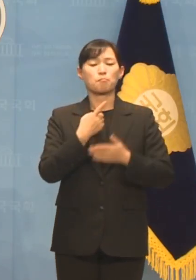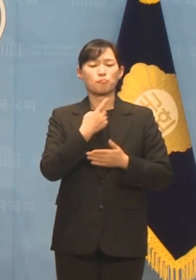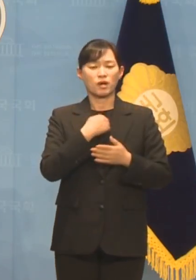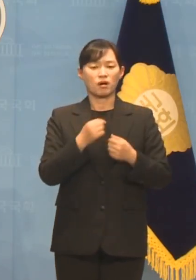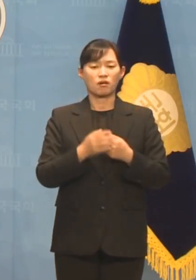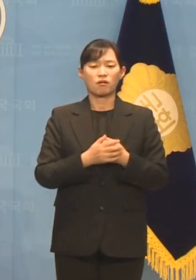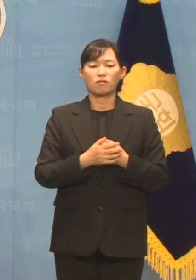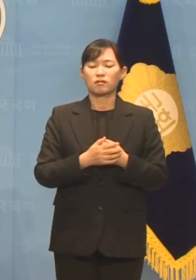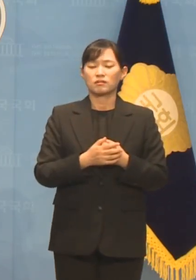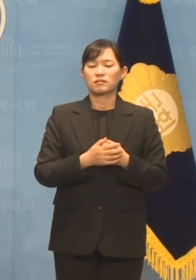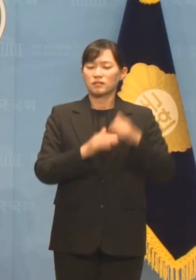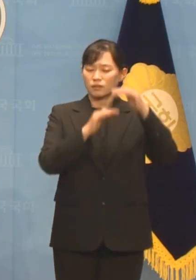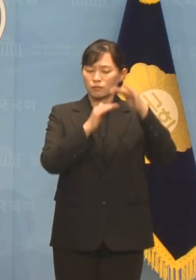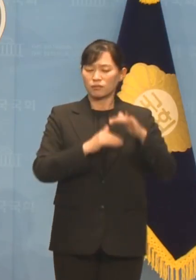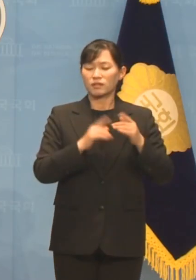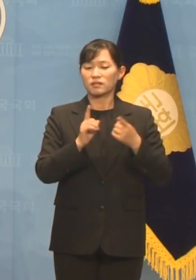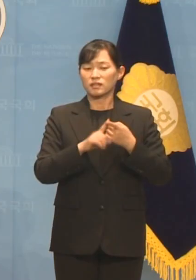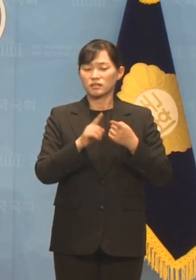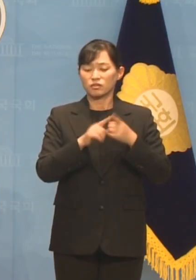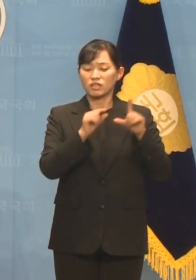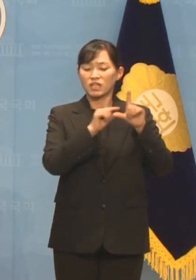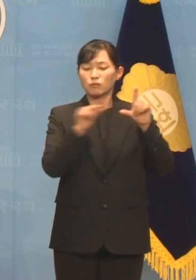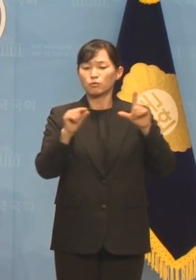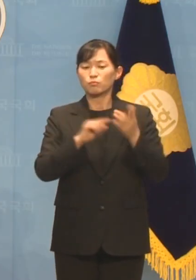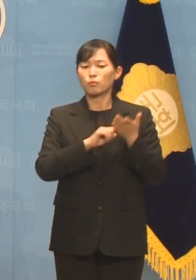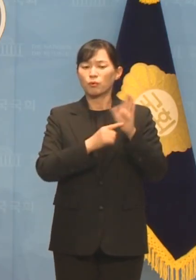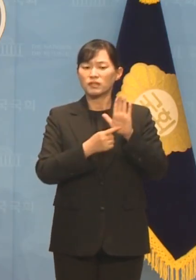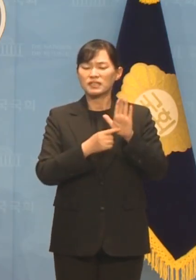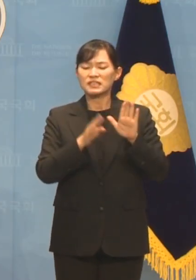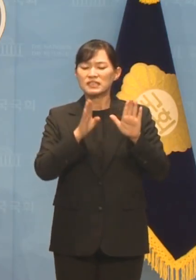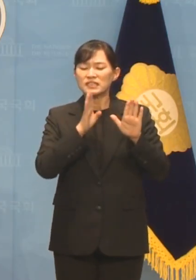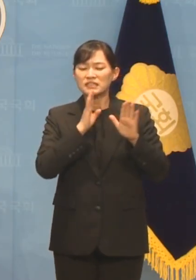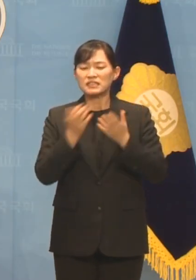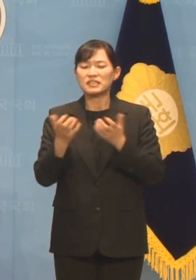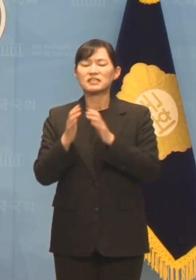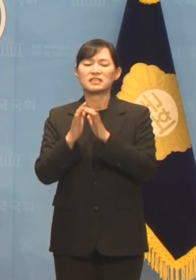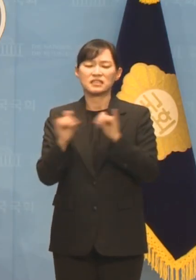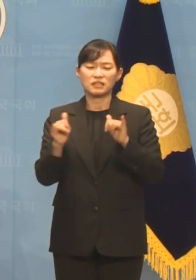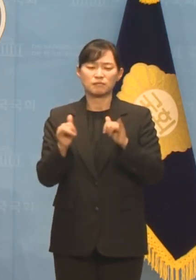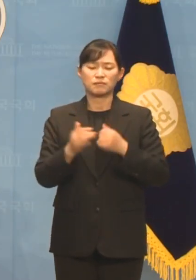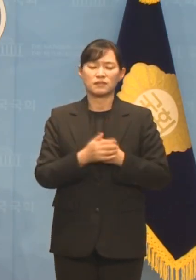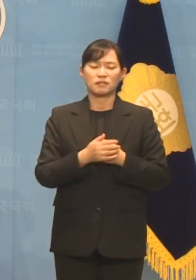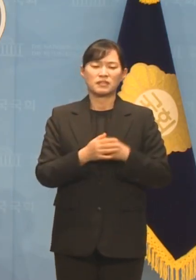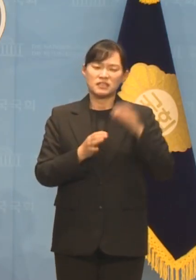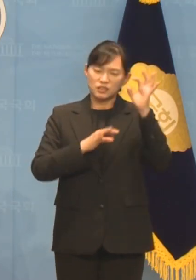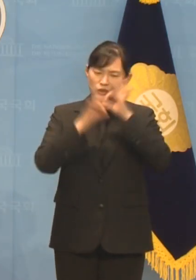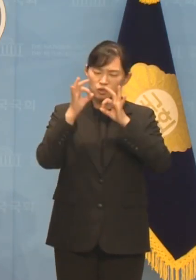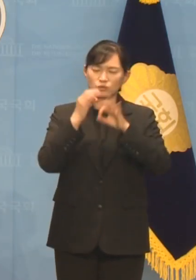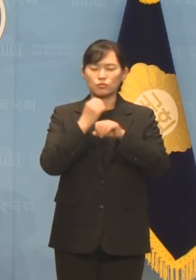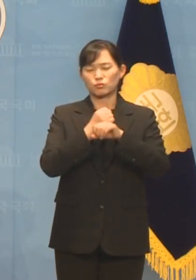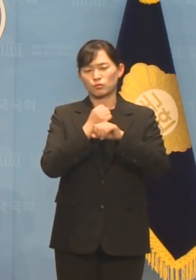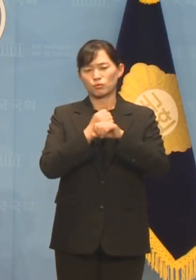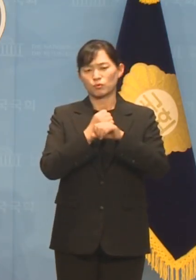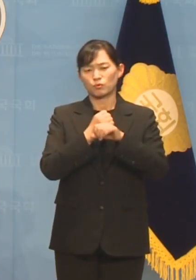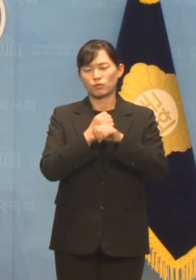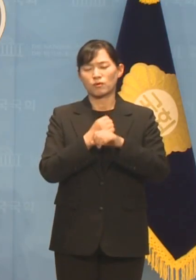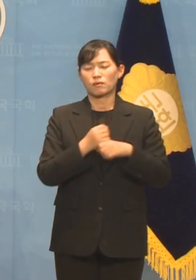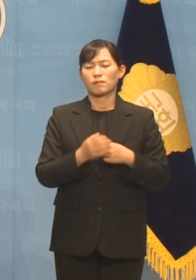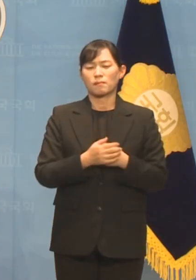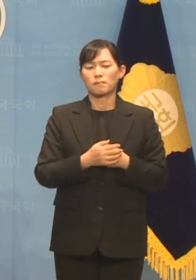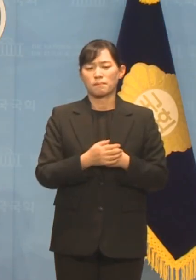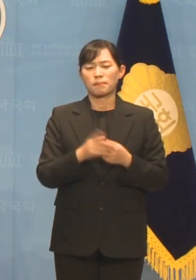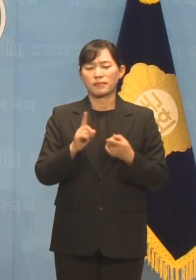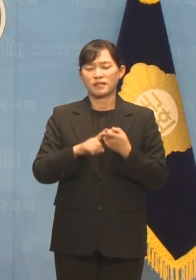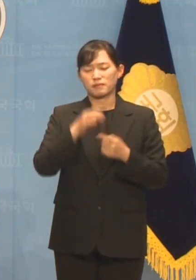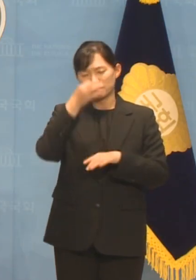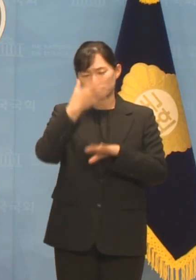언론중재위 조정 결과와 관련하여 일부 표현이 실무자의 착오로 기사 수정이 정정보도 인용으로 잘못 나간 점에 대해서는 사과의